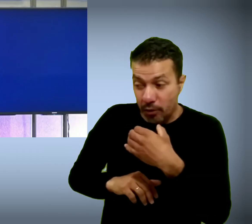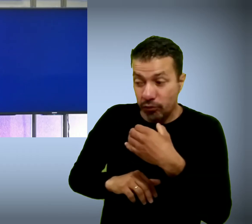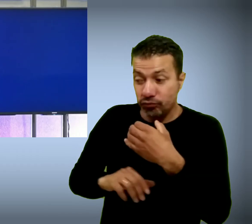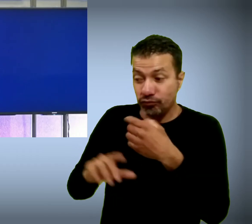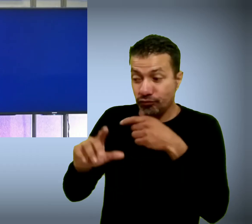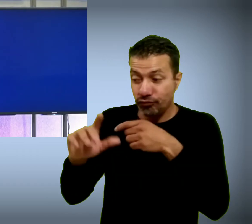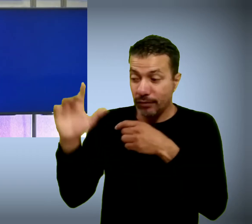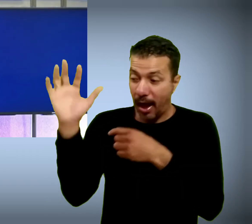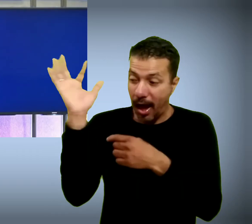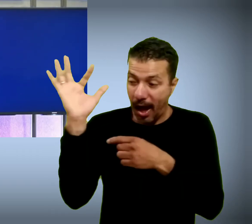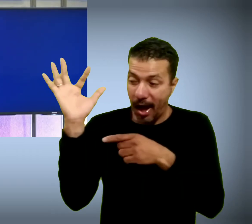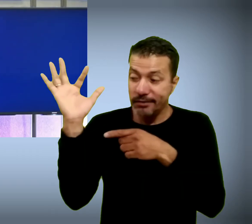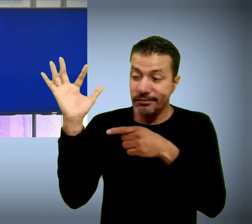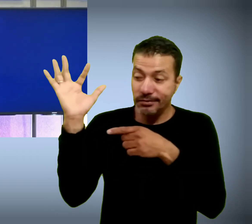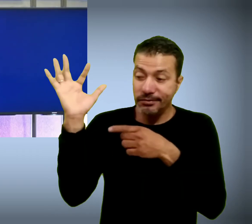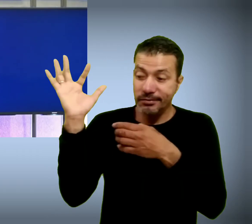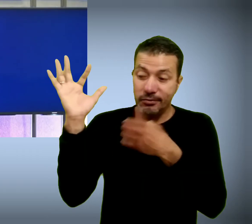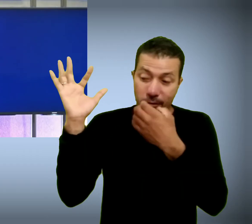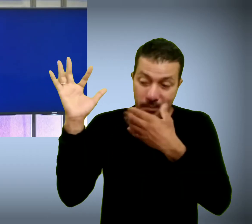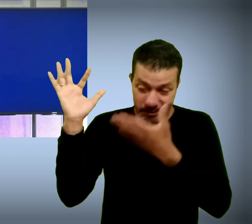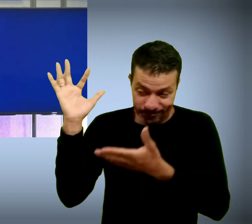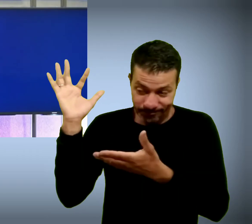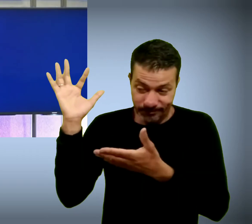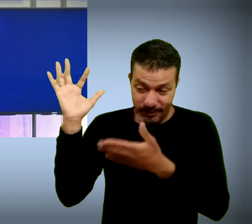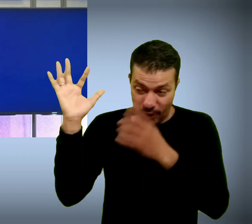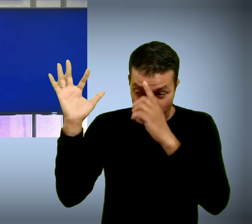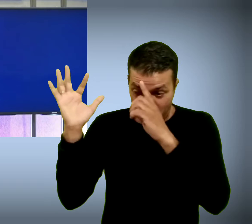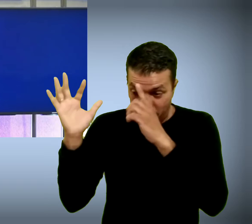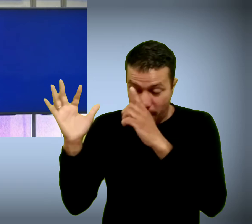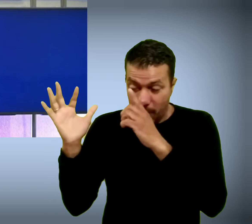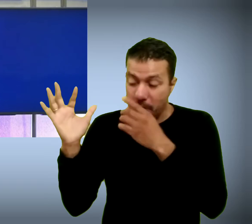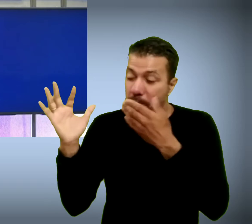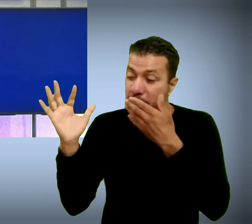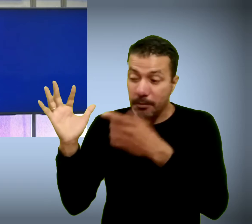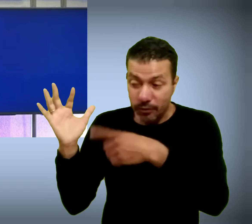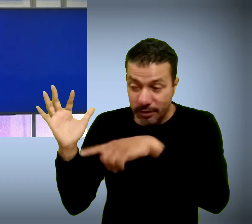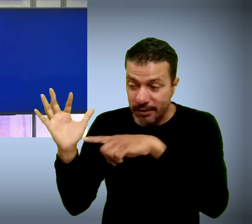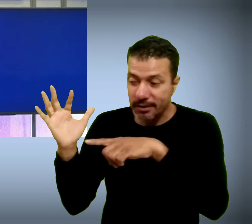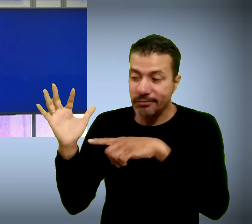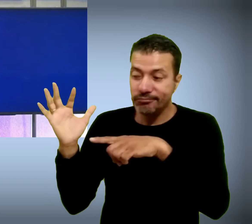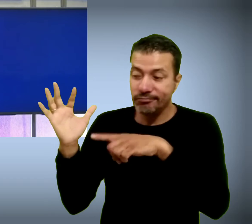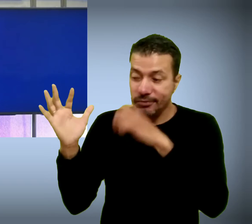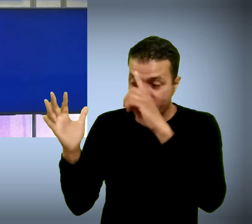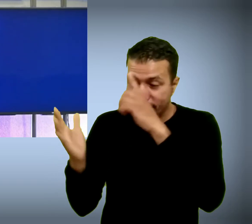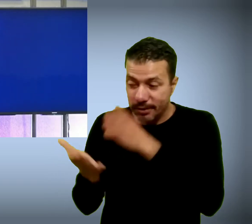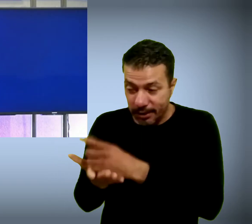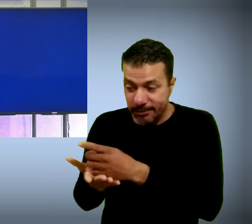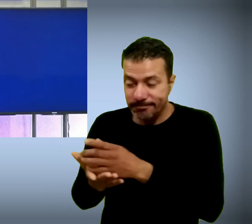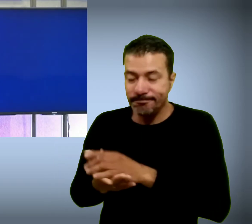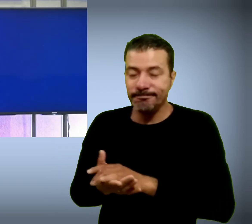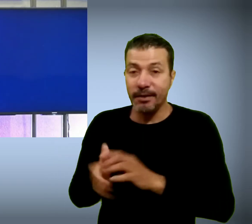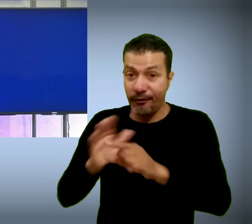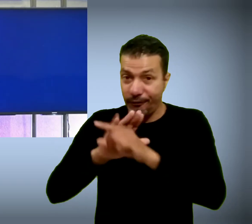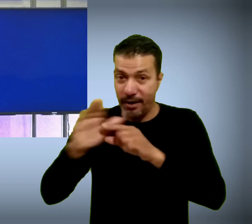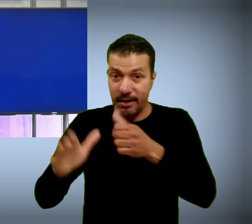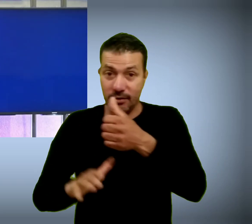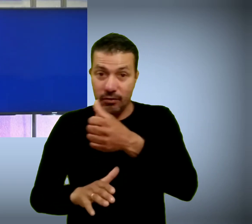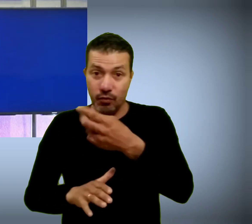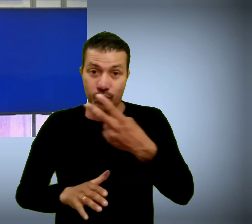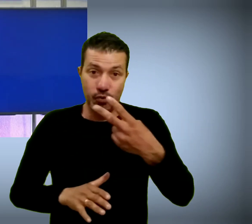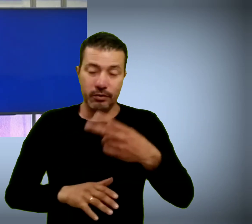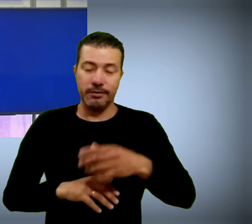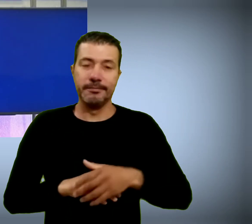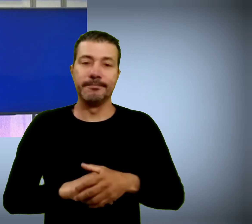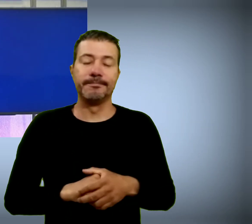de que ordenei que não comesses? E aqui o diálogo começa a ficar interessante. Eu estou lendo o verso 12. Então